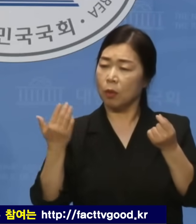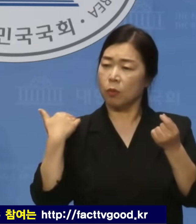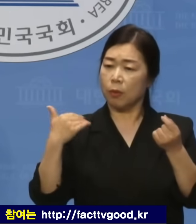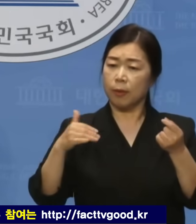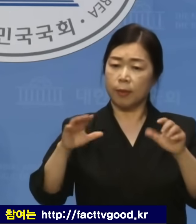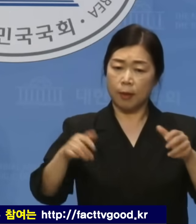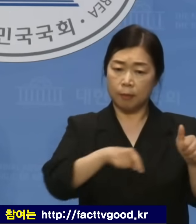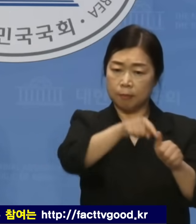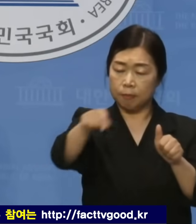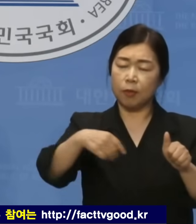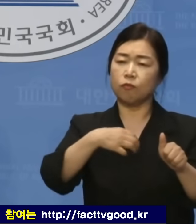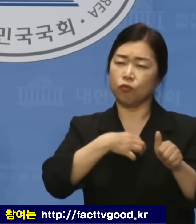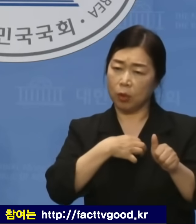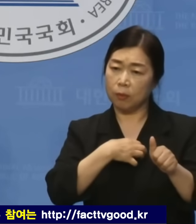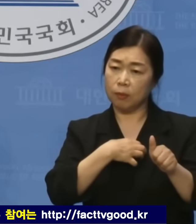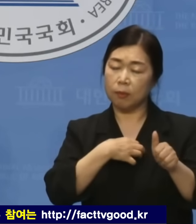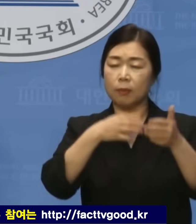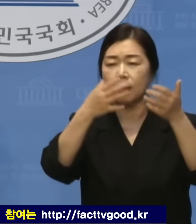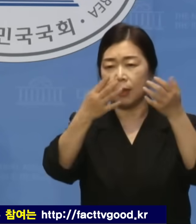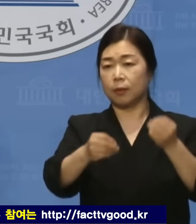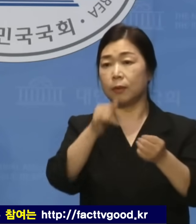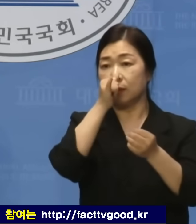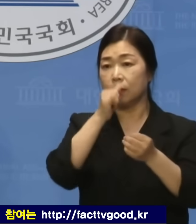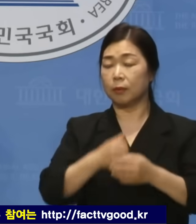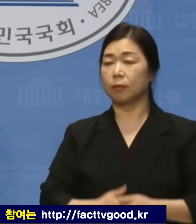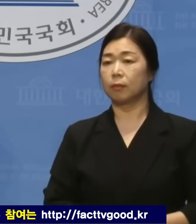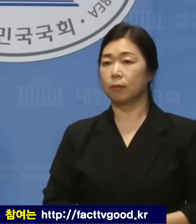치안의 불안감이 이루 말할